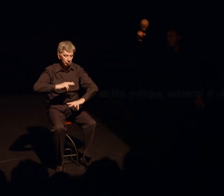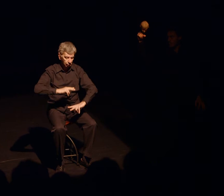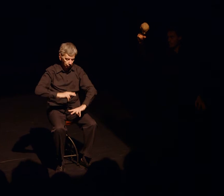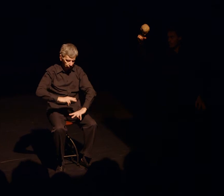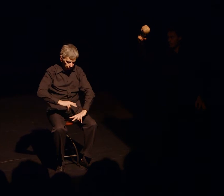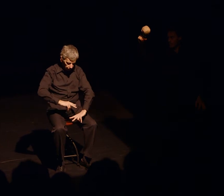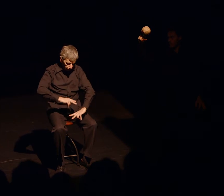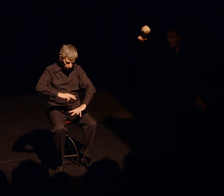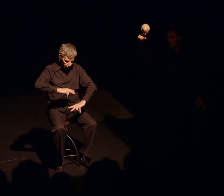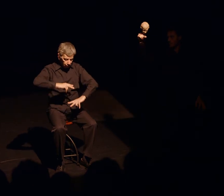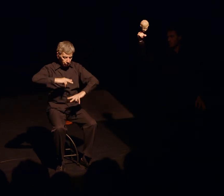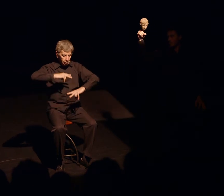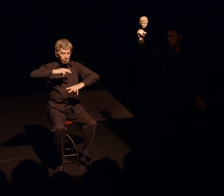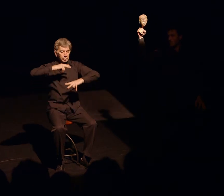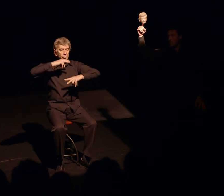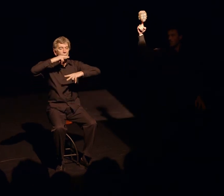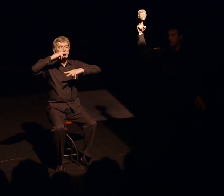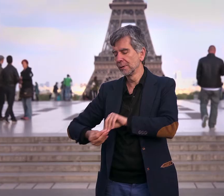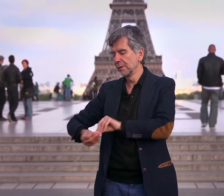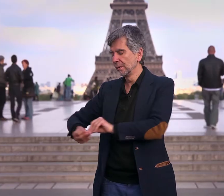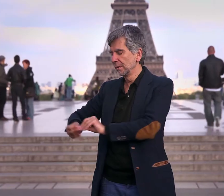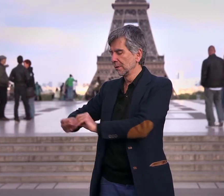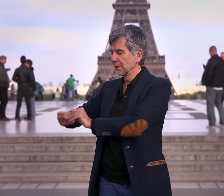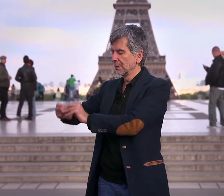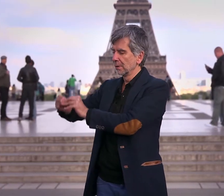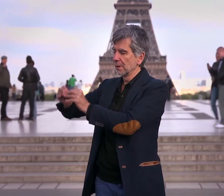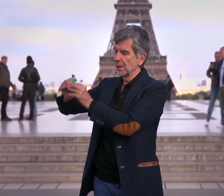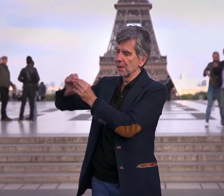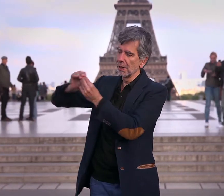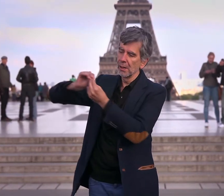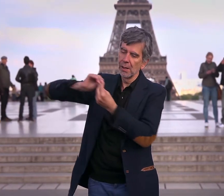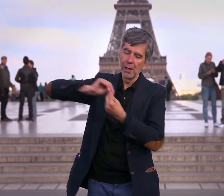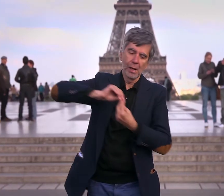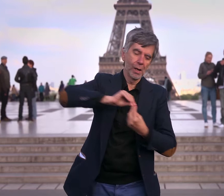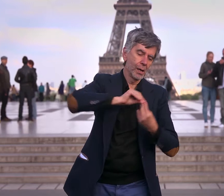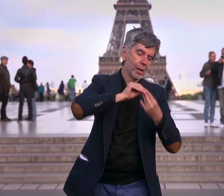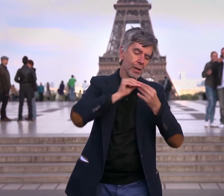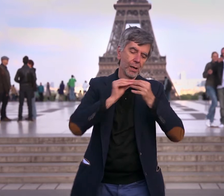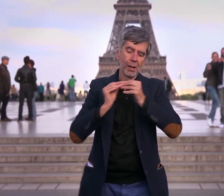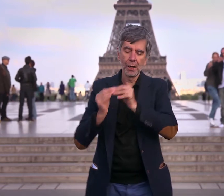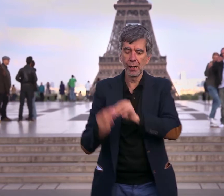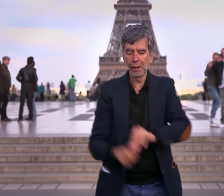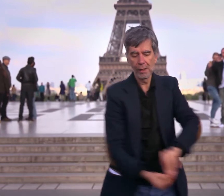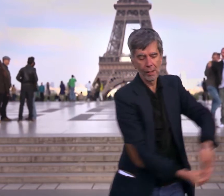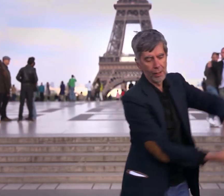Un soir, chez toi, tu m'as montré une vidéo de l'event. Celle où il recevait les mains d'or du meilleur comédien sourd.